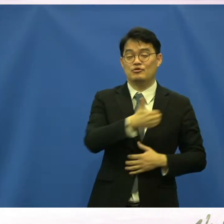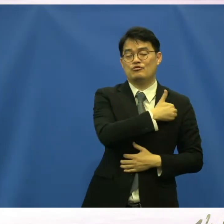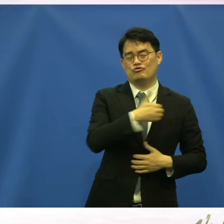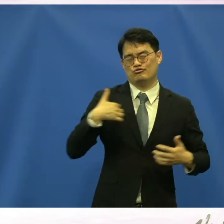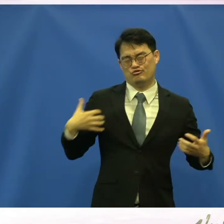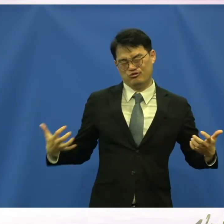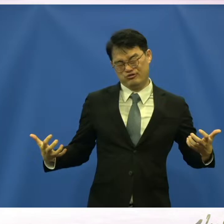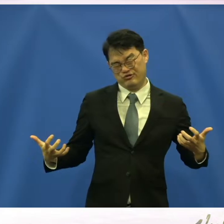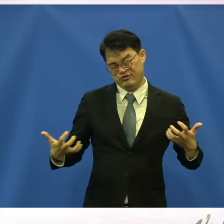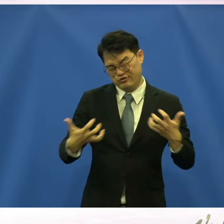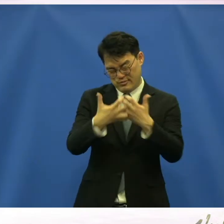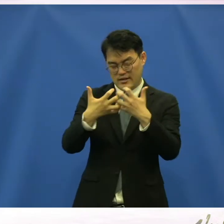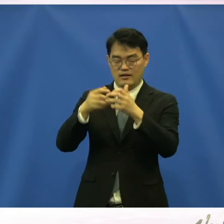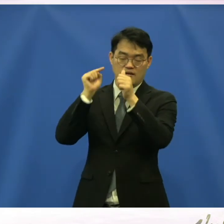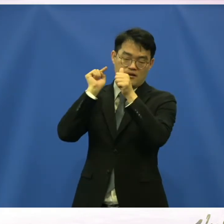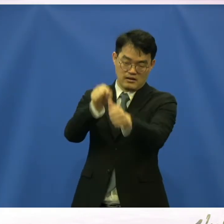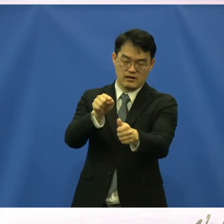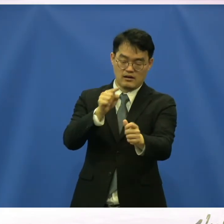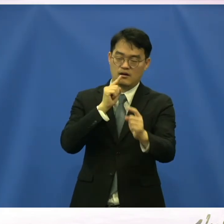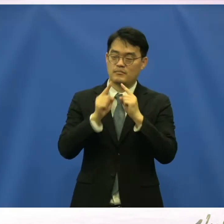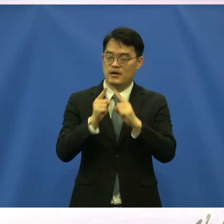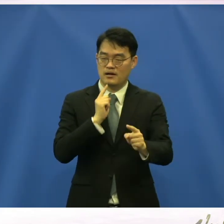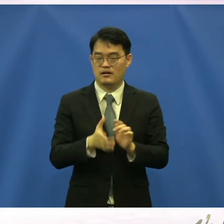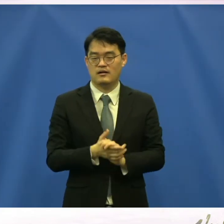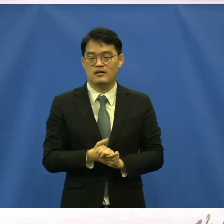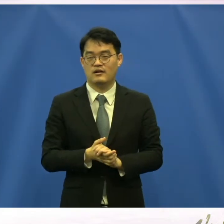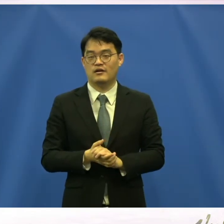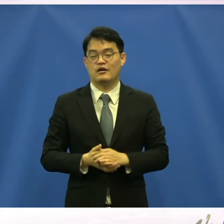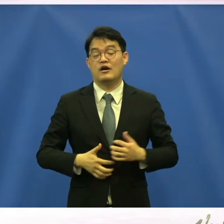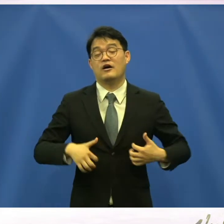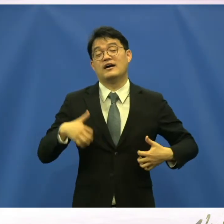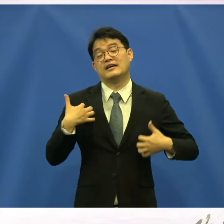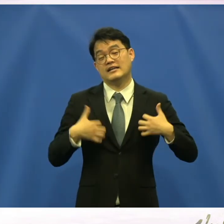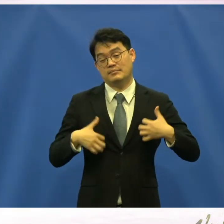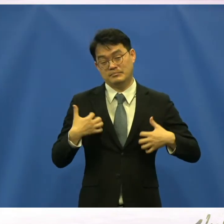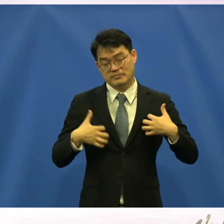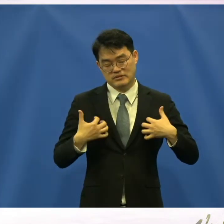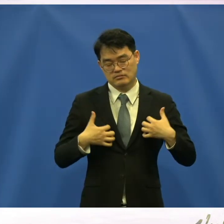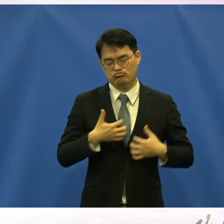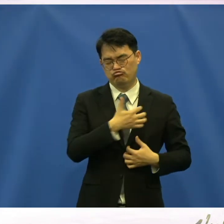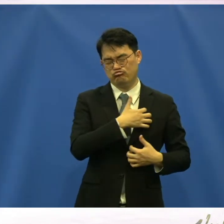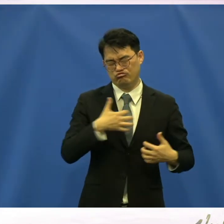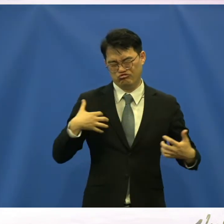여러분 성경에서 얘기할 때 충만, 기쁨과 충만이라는 단어 같이 따라올 때가 많아요.